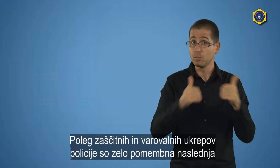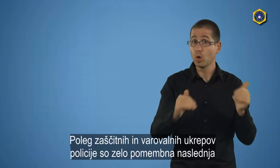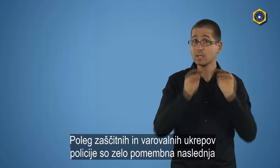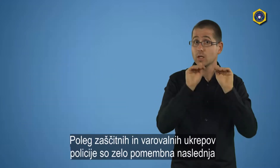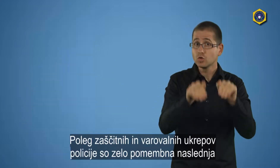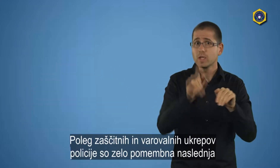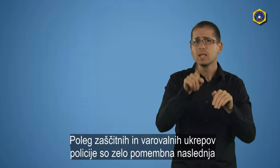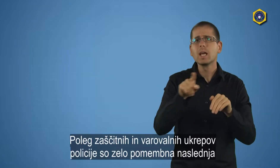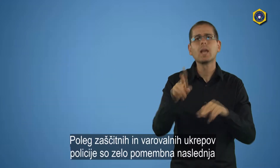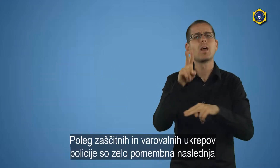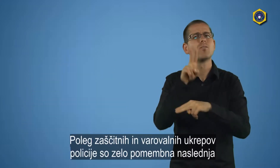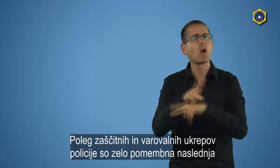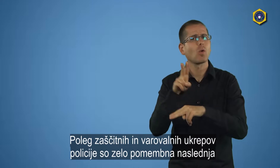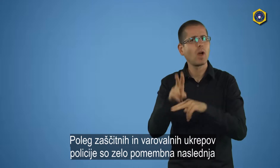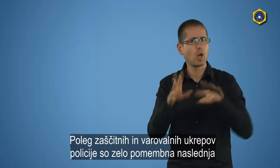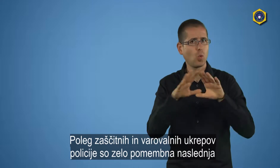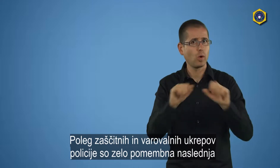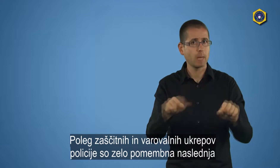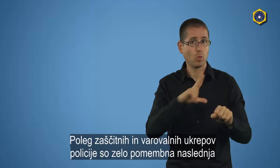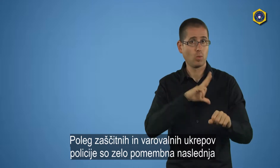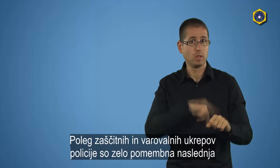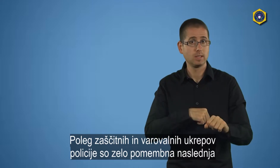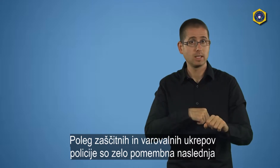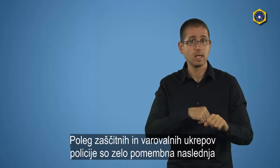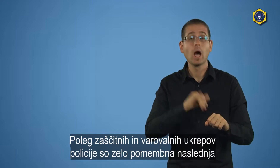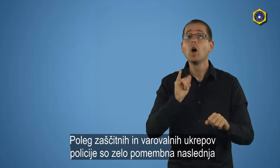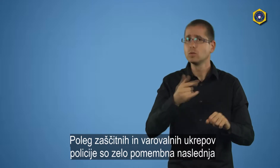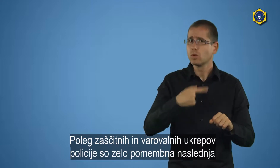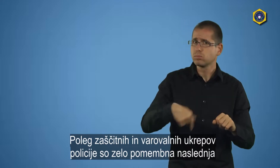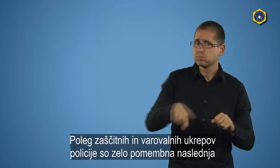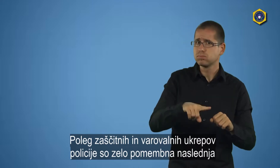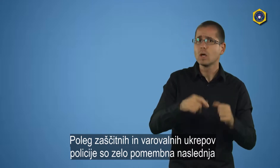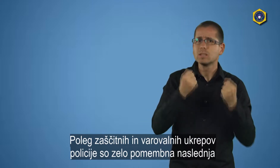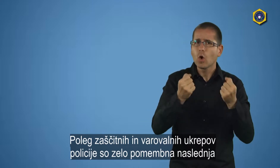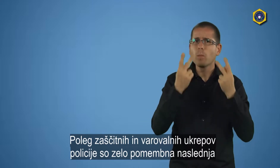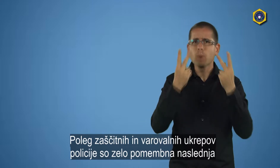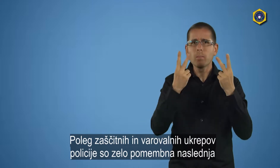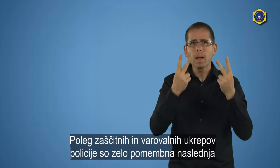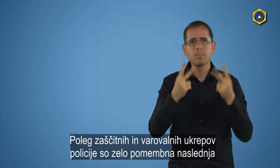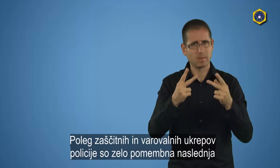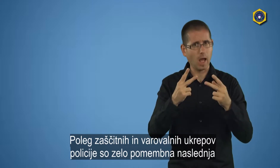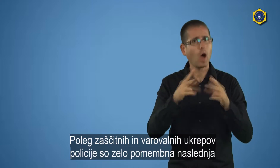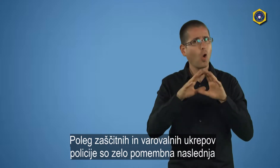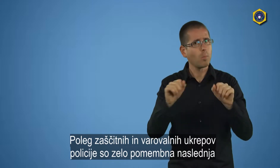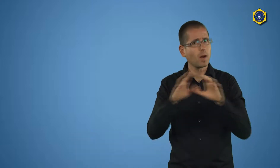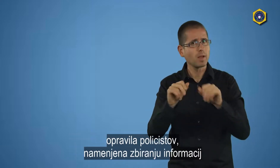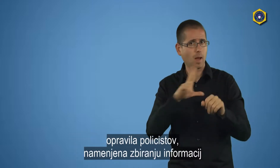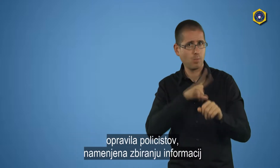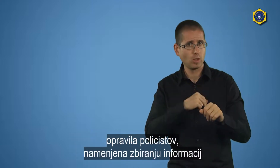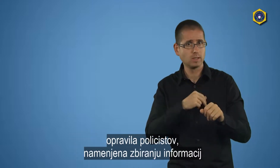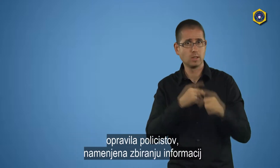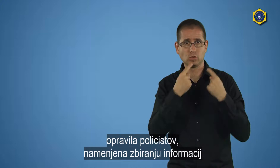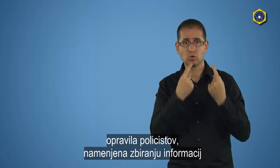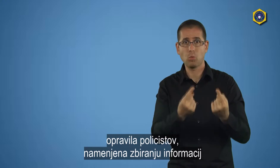Poleg zaščitnih in varovalnih ukrepov policije so zelo pomembna naslednja opravila policistov,